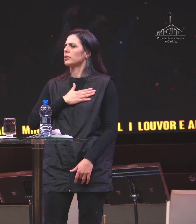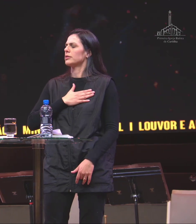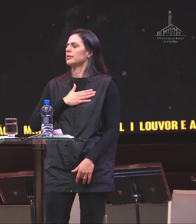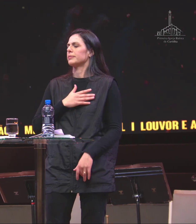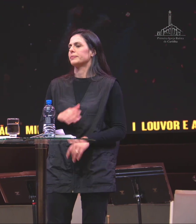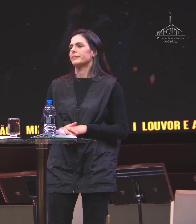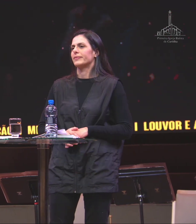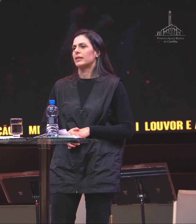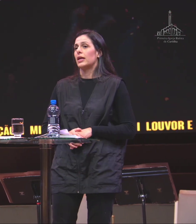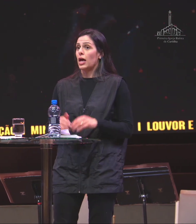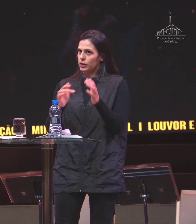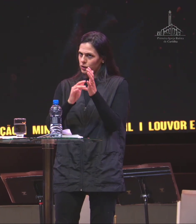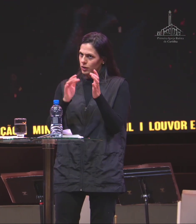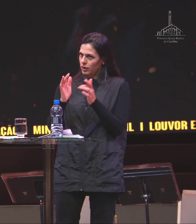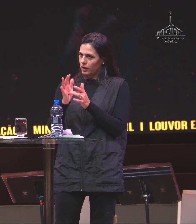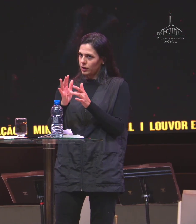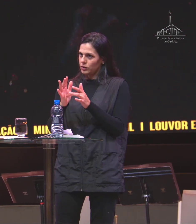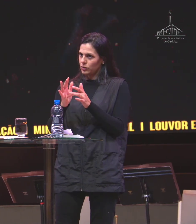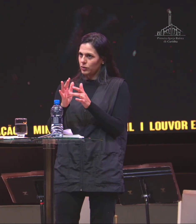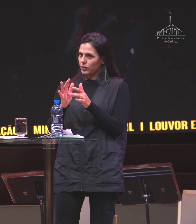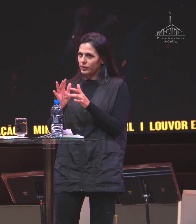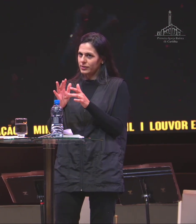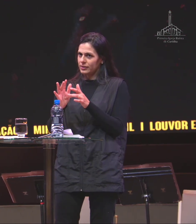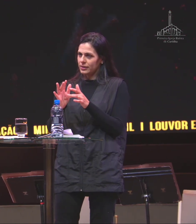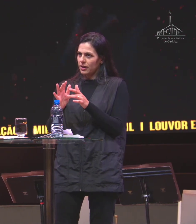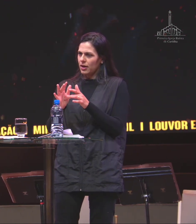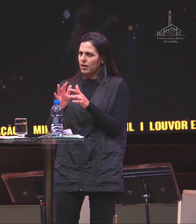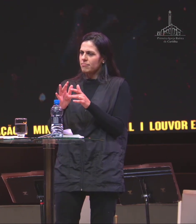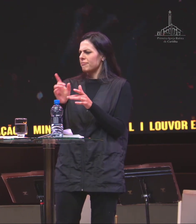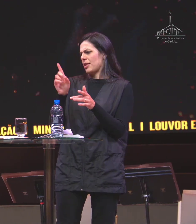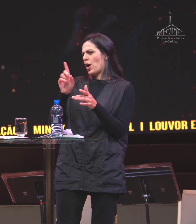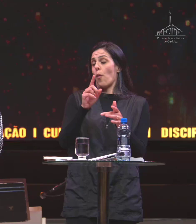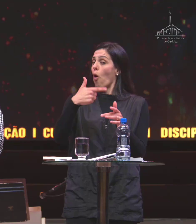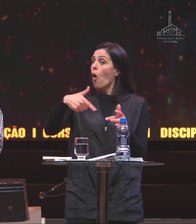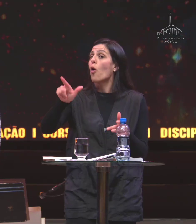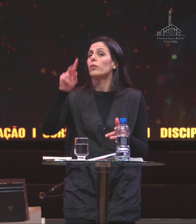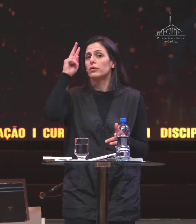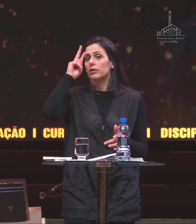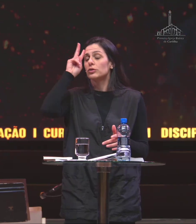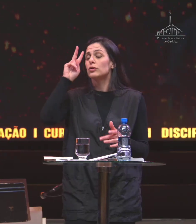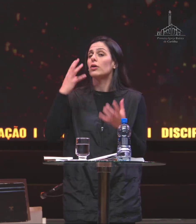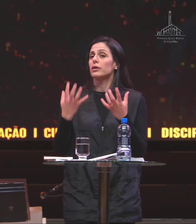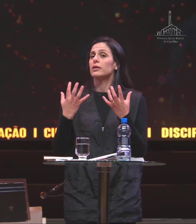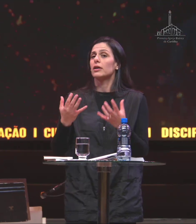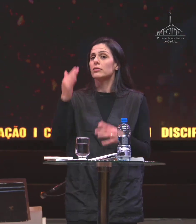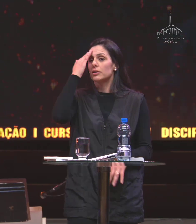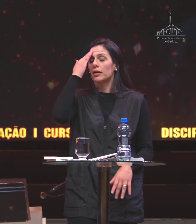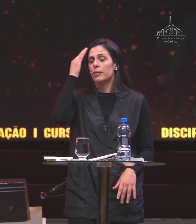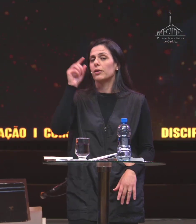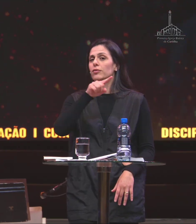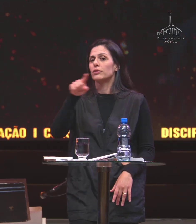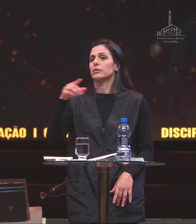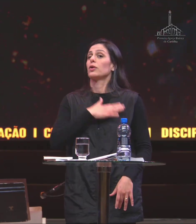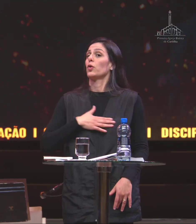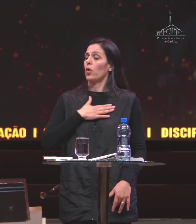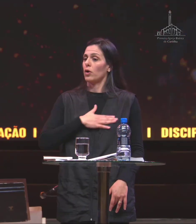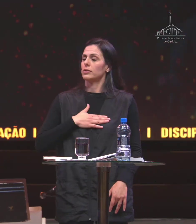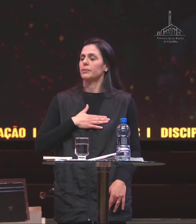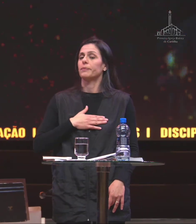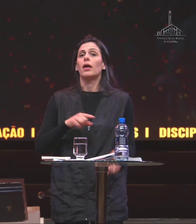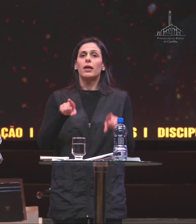né? Cartas vivas, ou eu quero agora fazer para o nosso contexto, livros vivos, ok? Porque